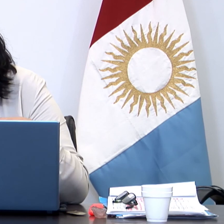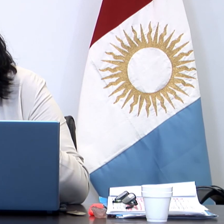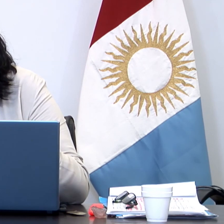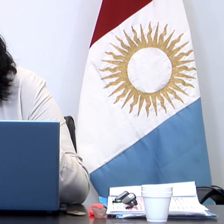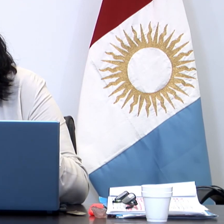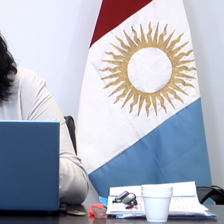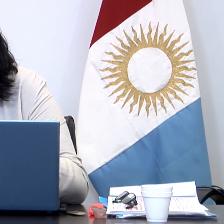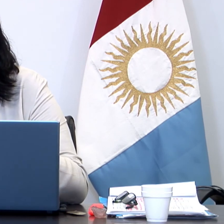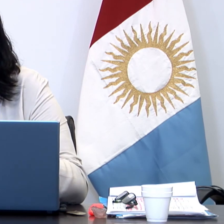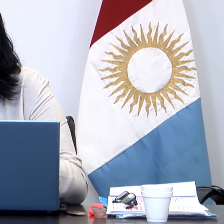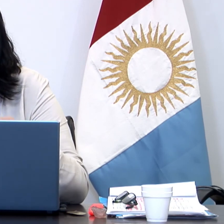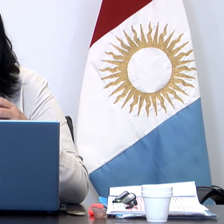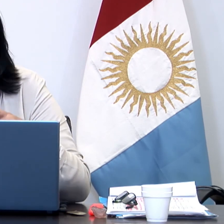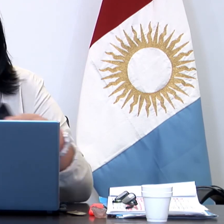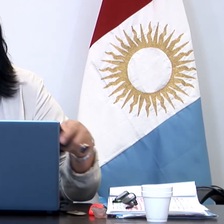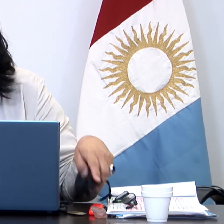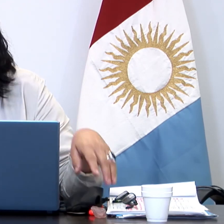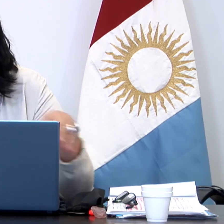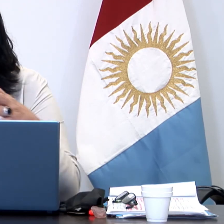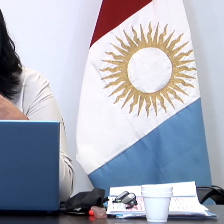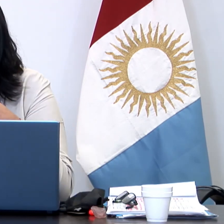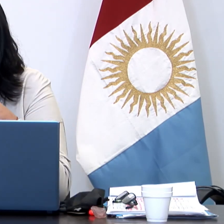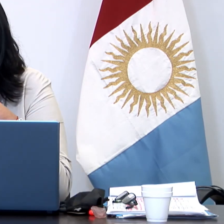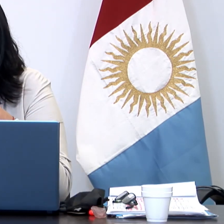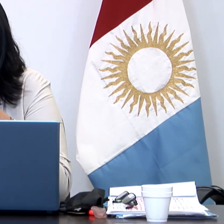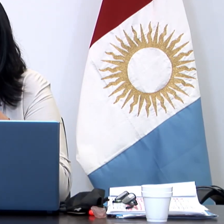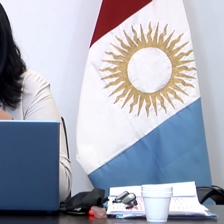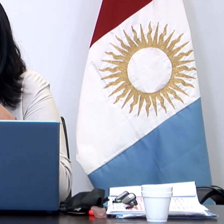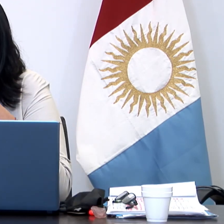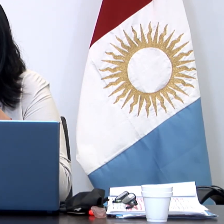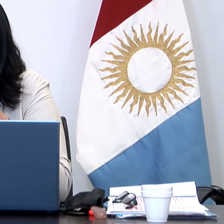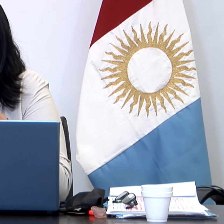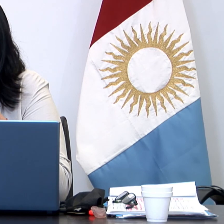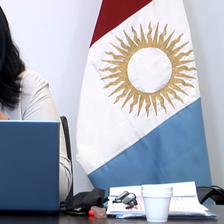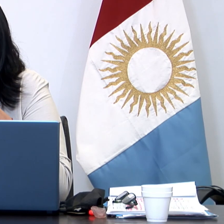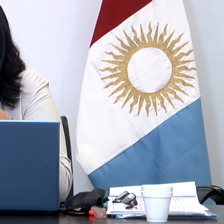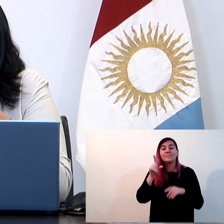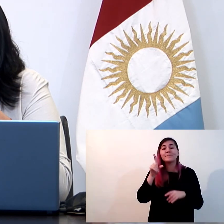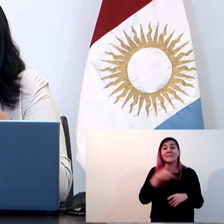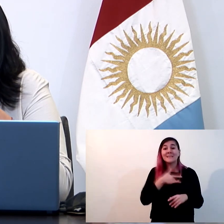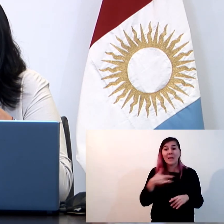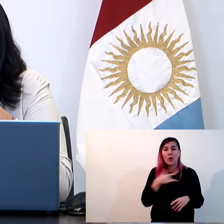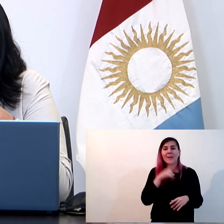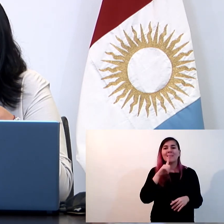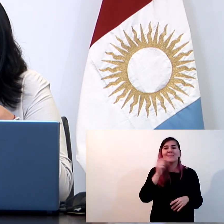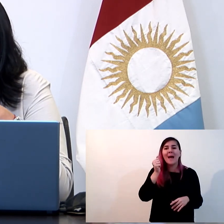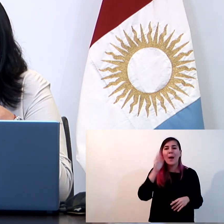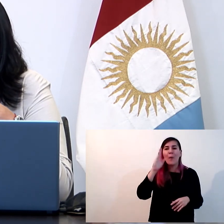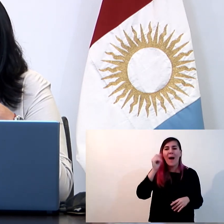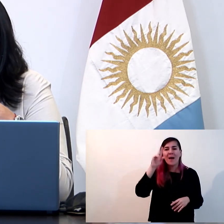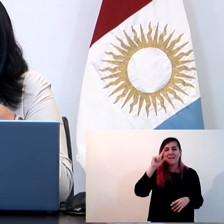Perdón, estábamos haciendo unas correcciones. Estamos viendo acá en la sala del chat. La señora